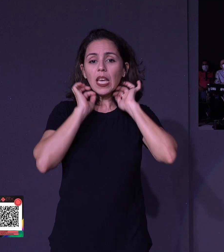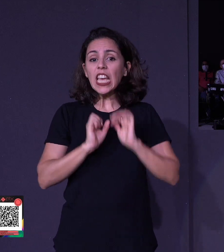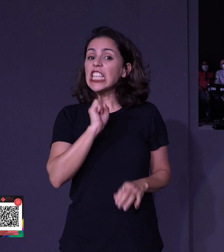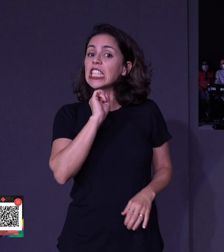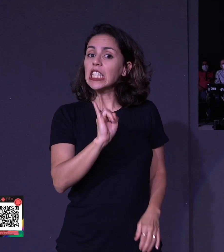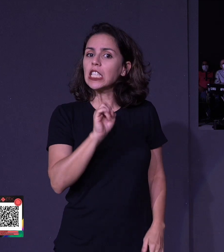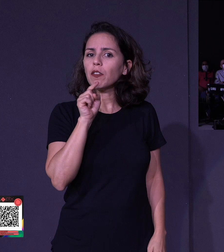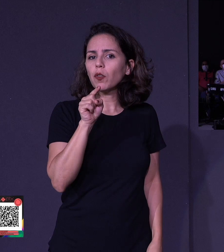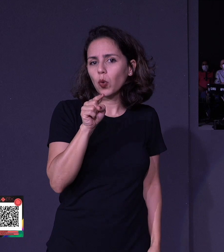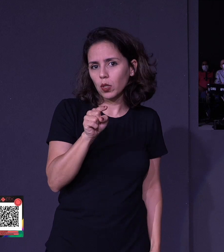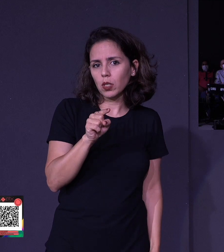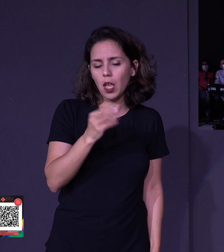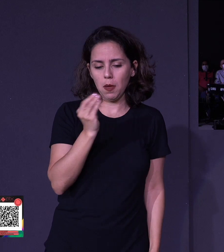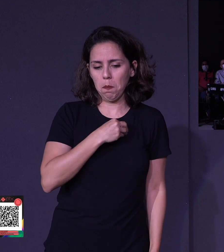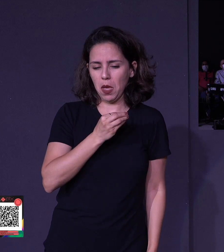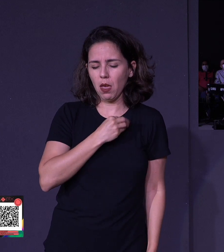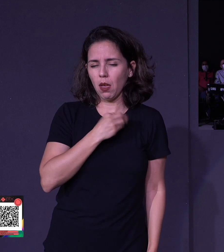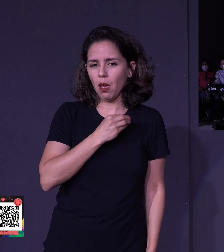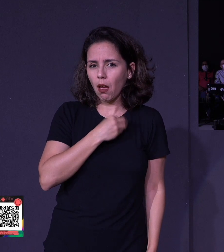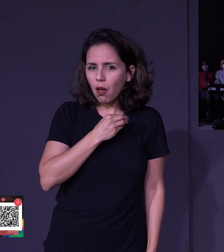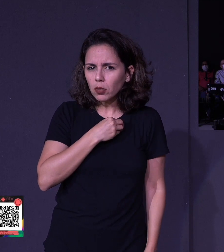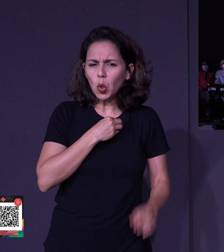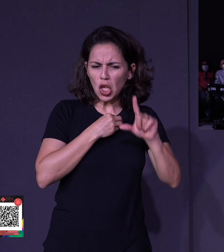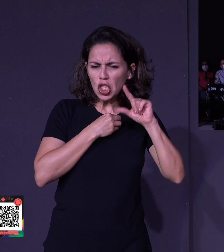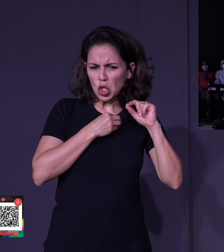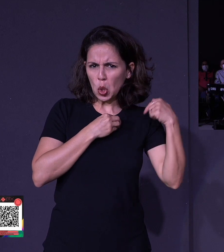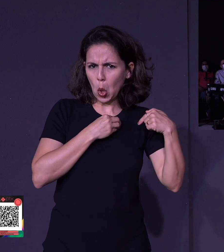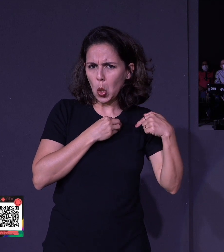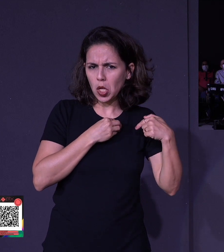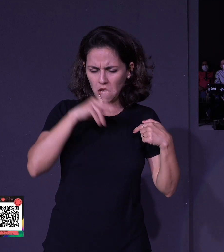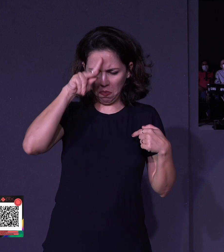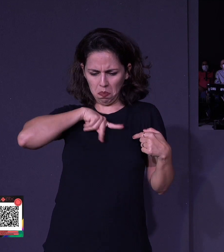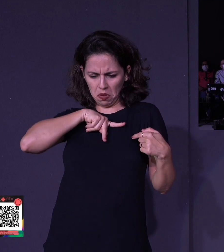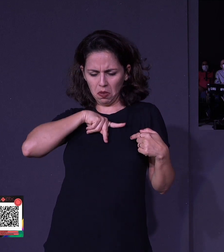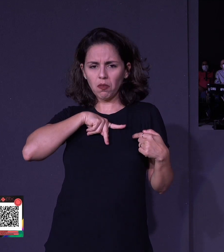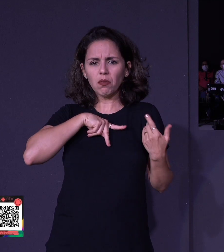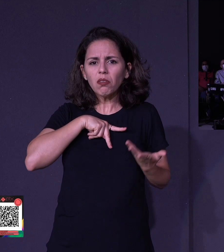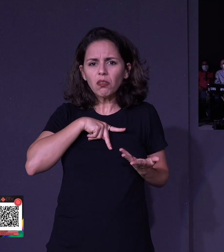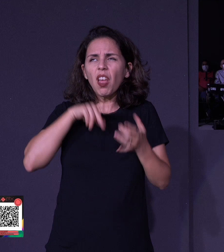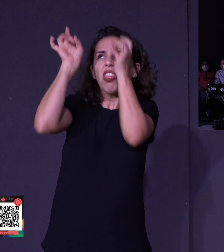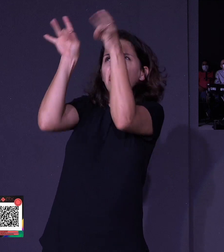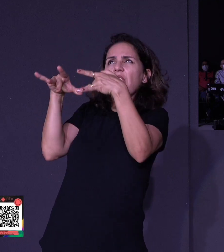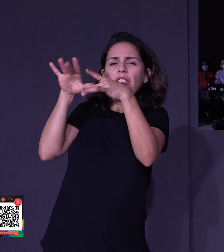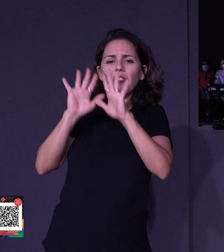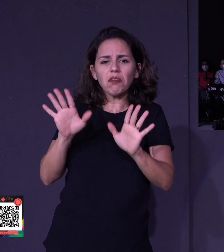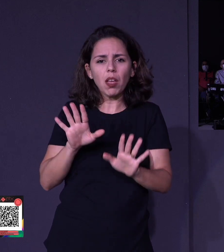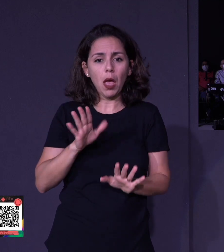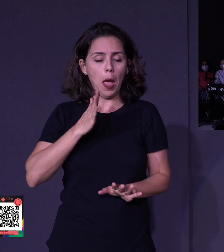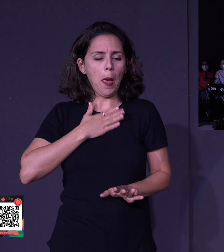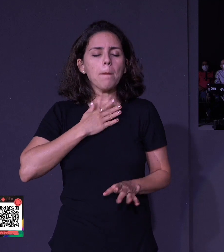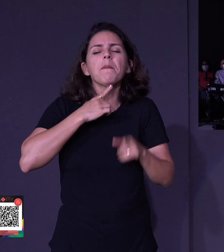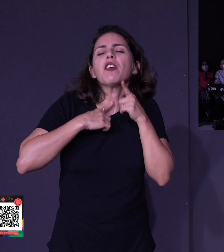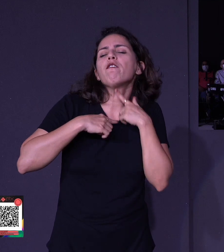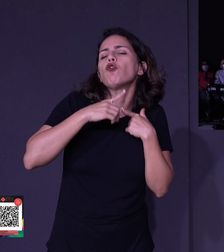é louco, é insensato. Quer viver entregue a si mesmo, sem negar nenhum bem ao seu coração. E